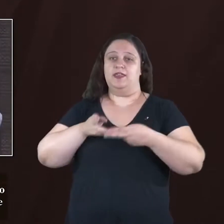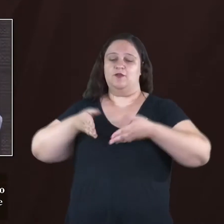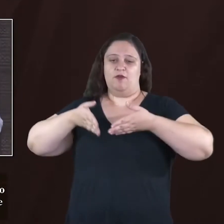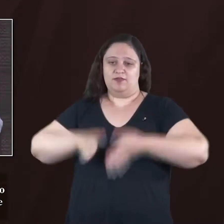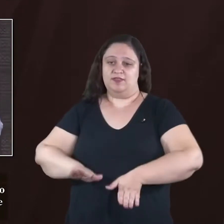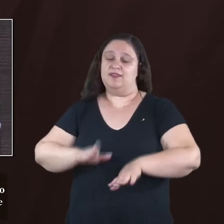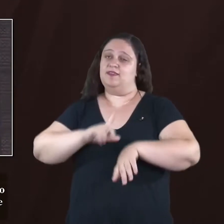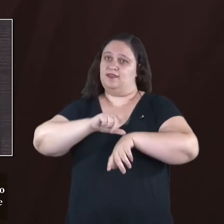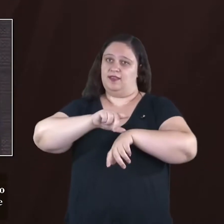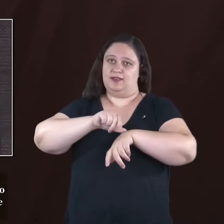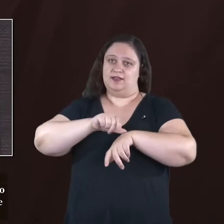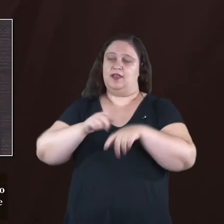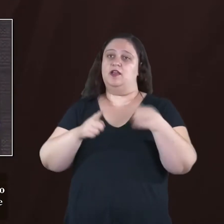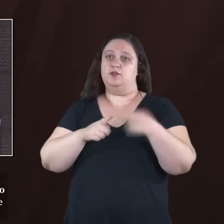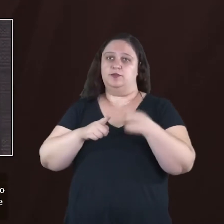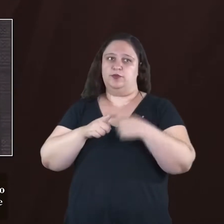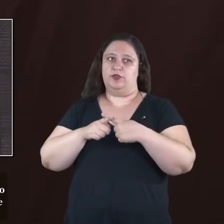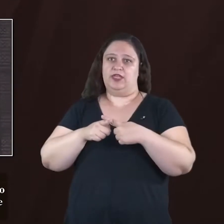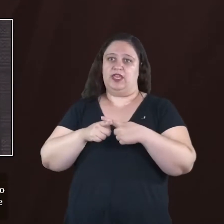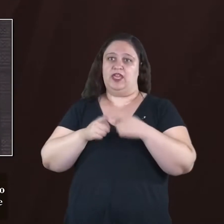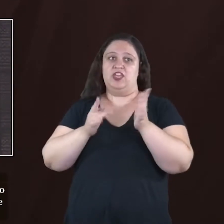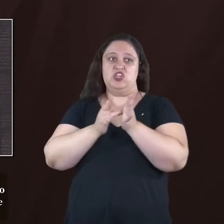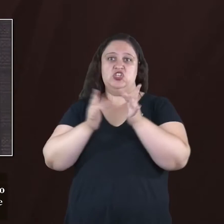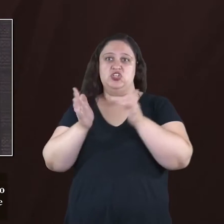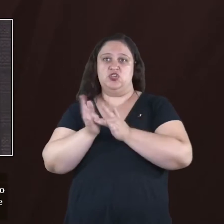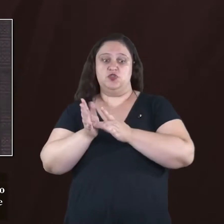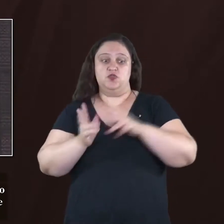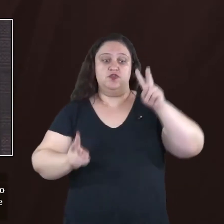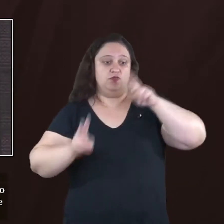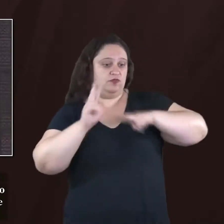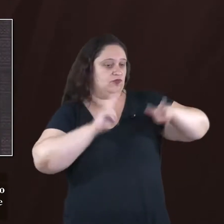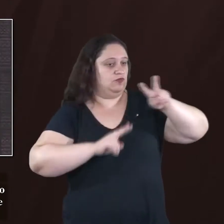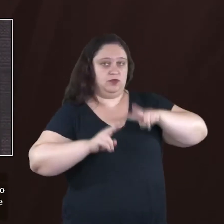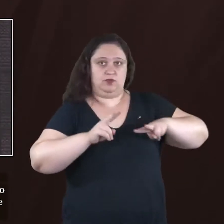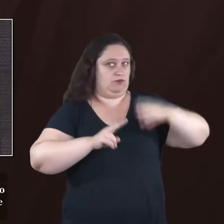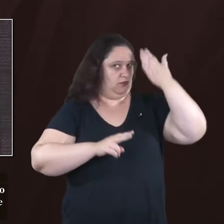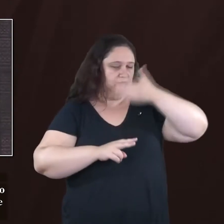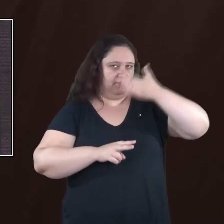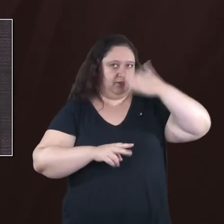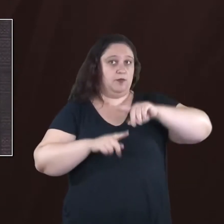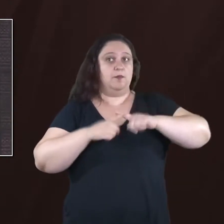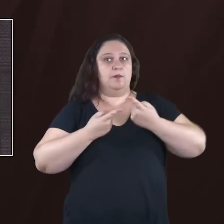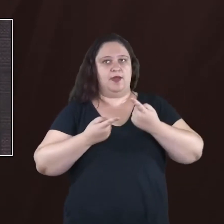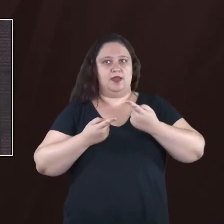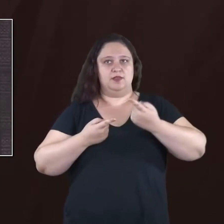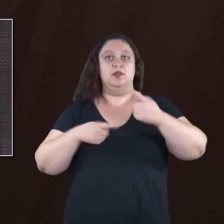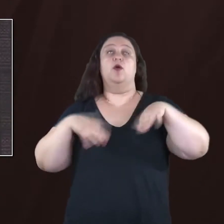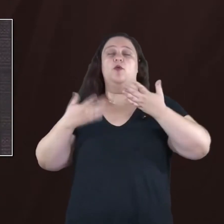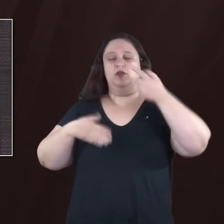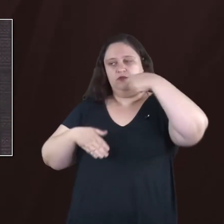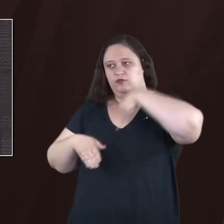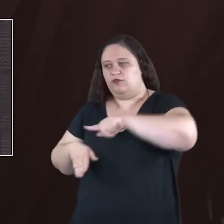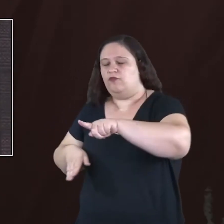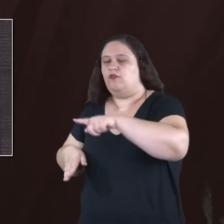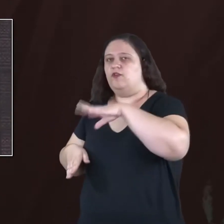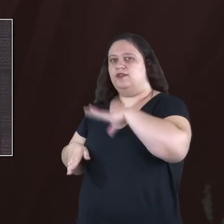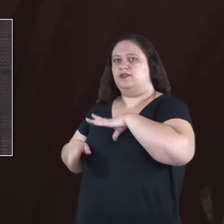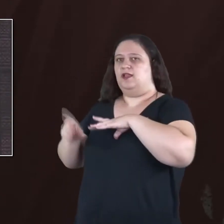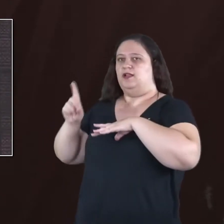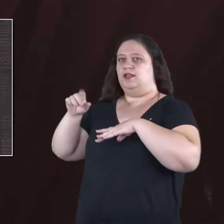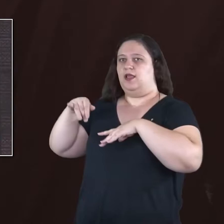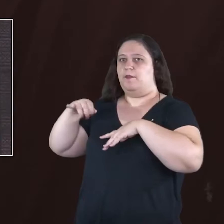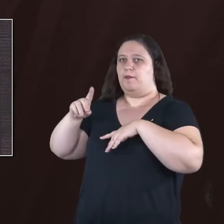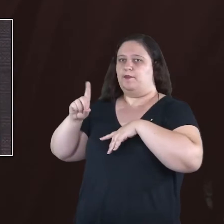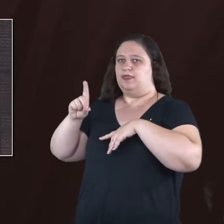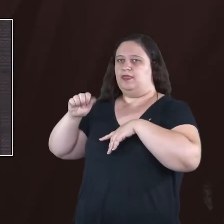a Jesus fisicamente, mas ele viu a Jesus no caminho para Damasco. Jesus apareceu a